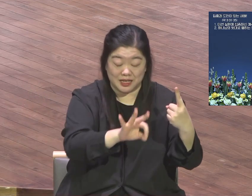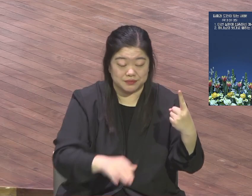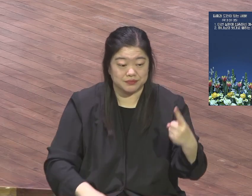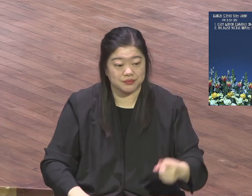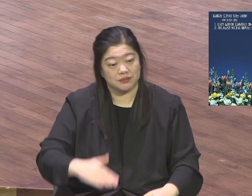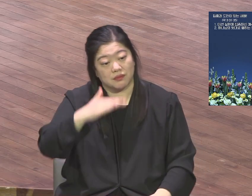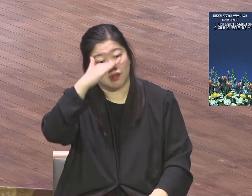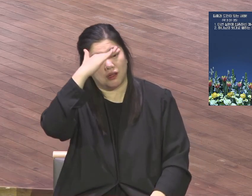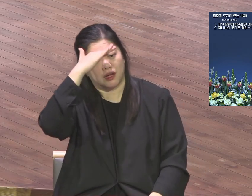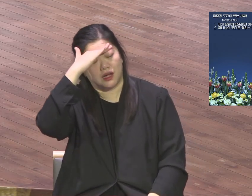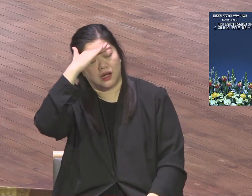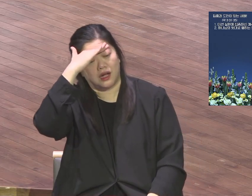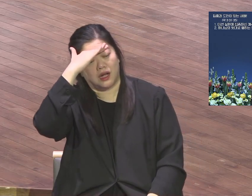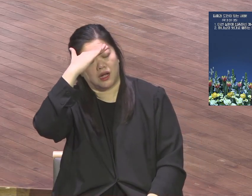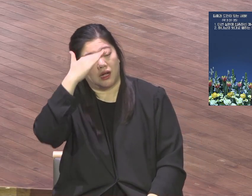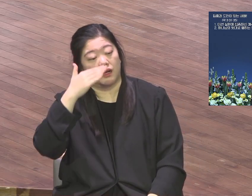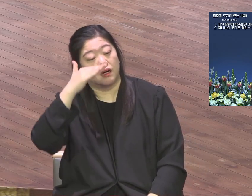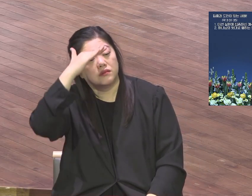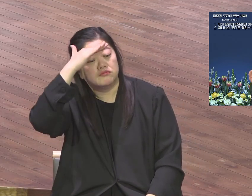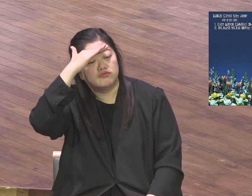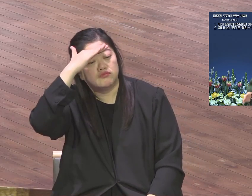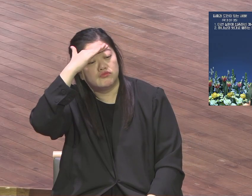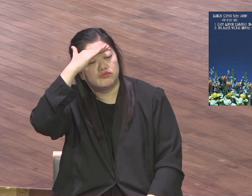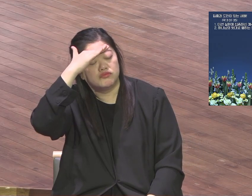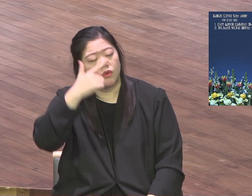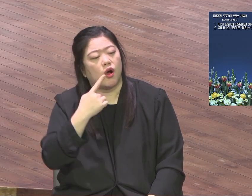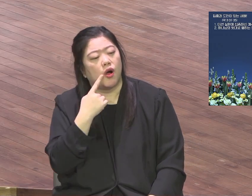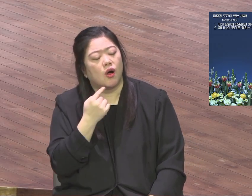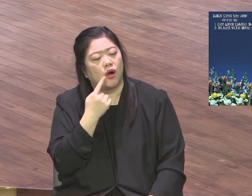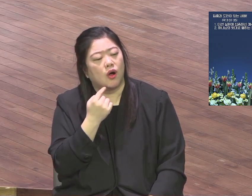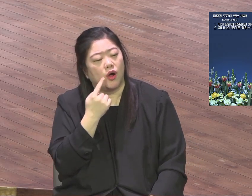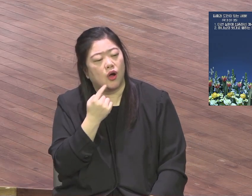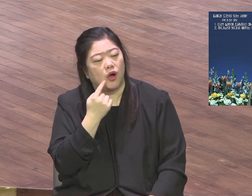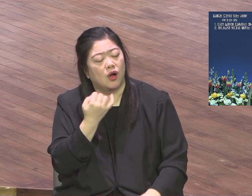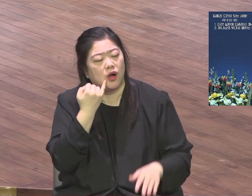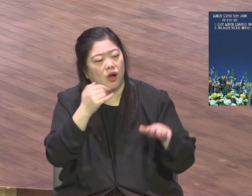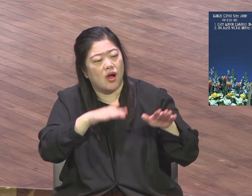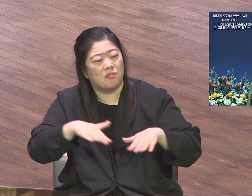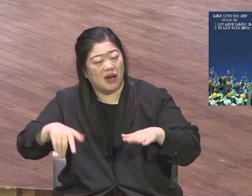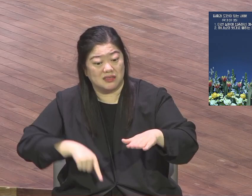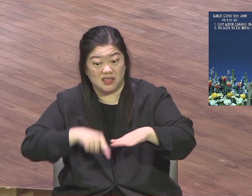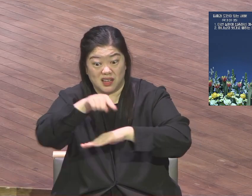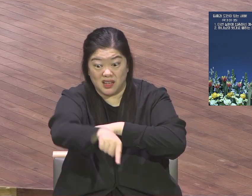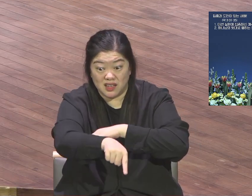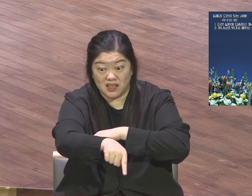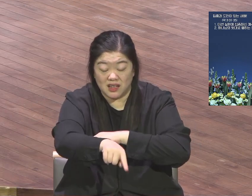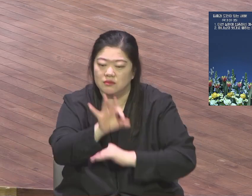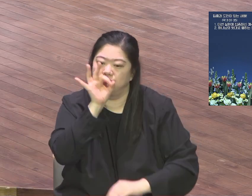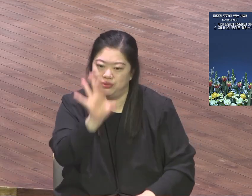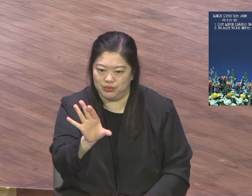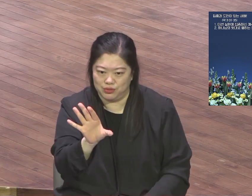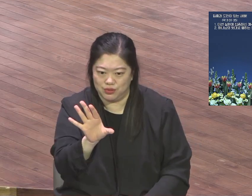바라보는 것만으로 바다를 건널 수 없다. 그렇죠.